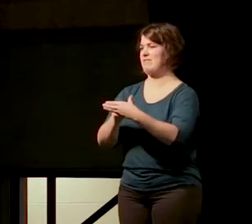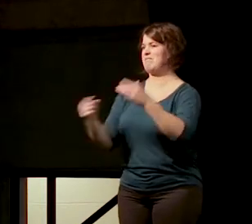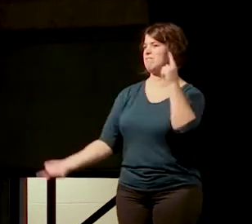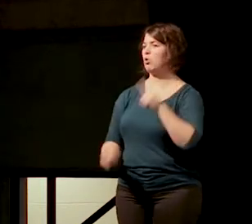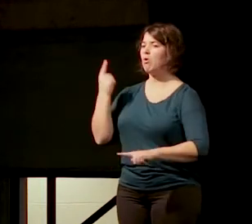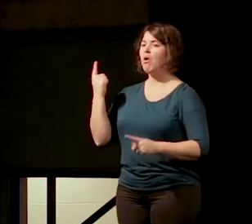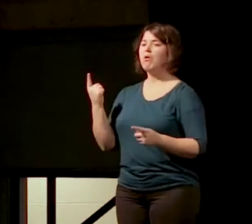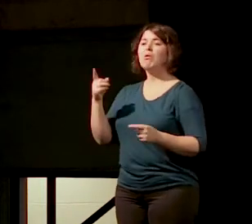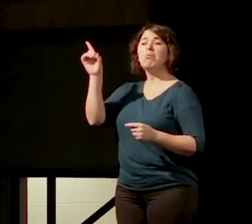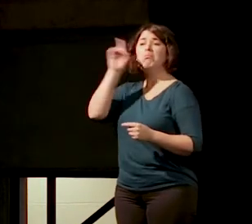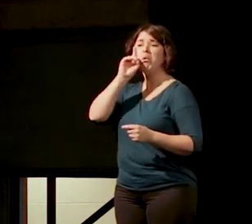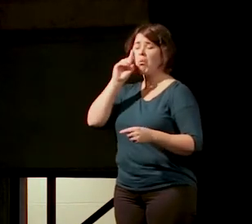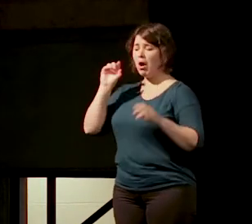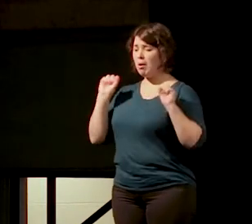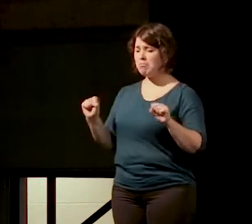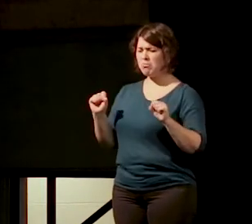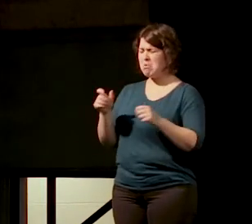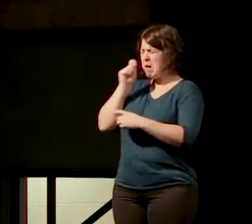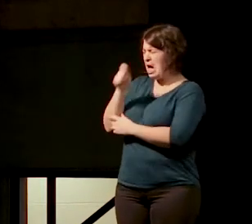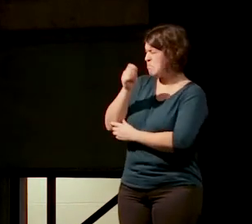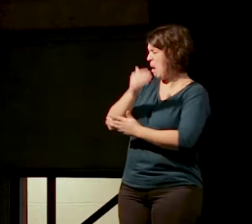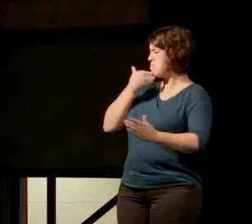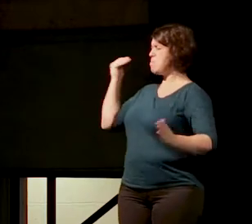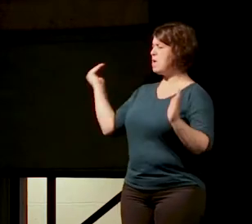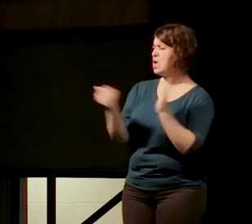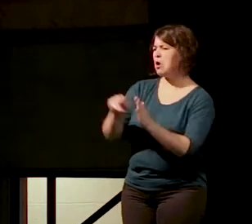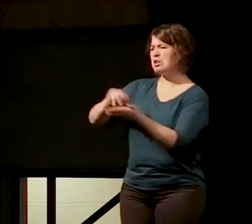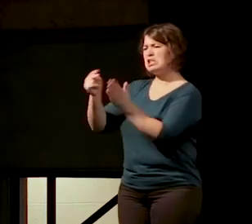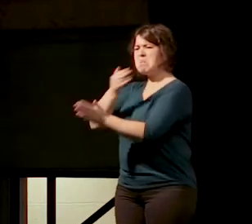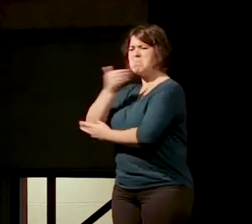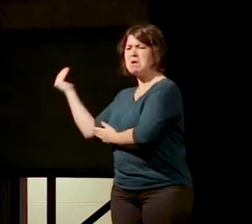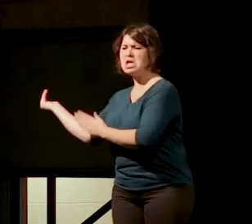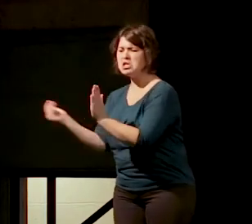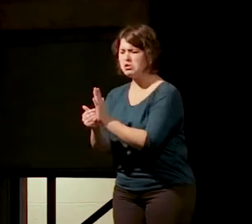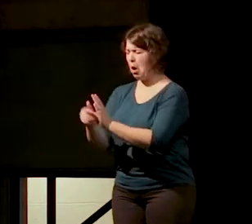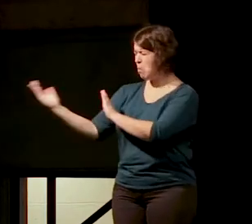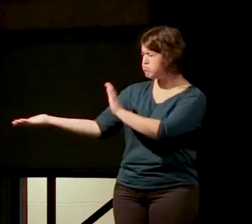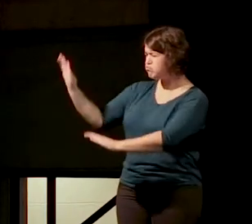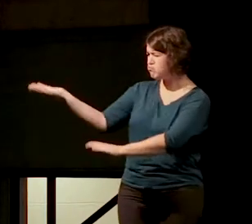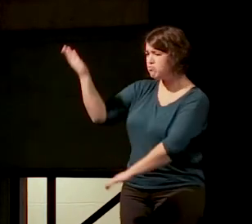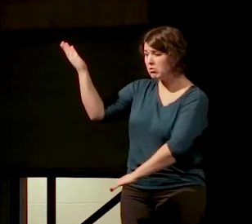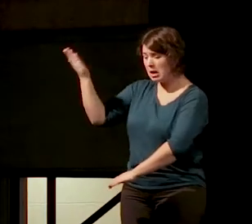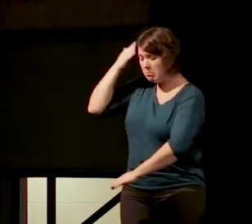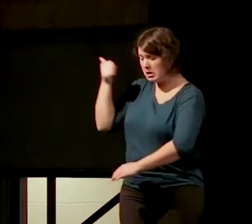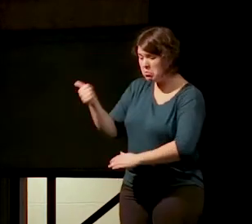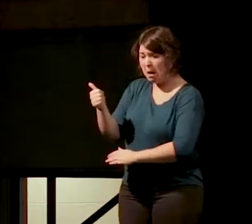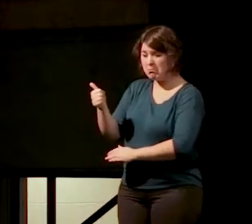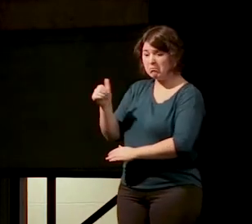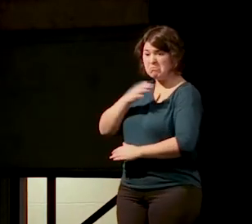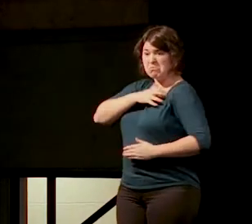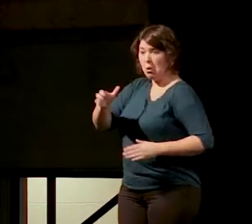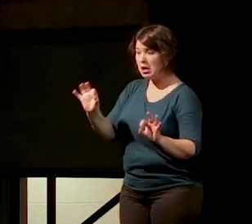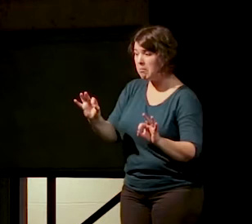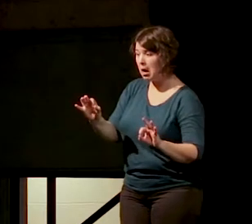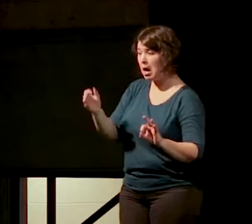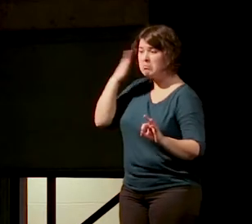compte. Car on peut avoir le meilleur expert, le meilleur technicien, celui qui est hors pair, s'il n'est pas altruiste,